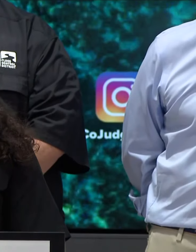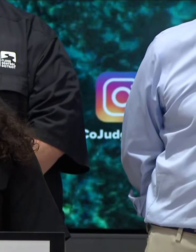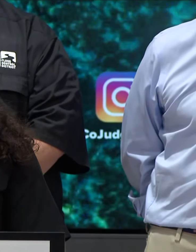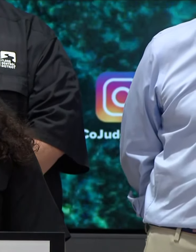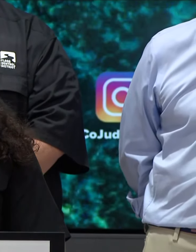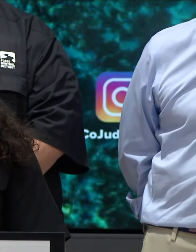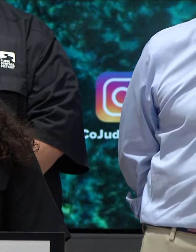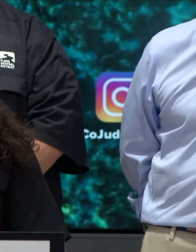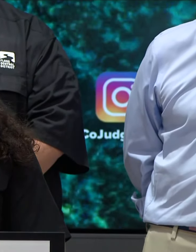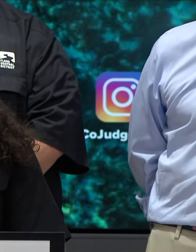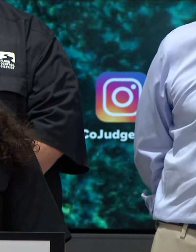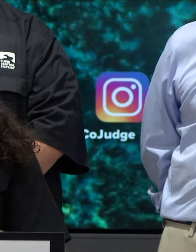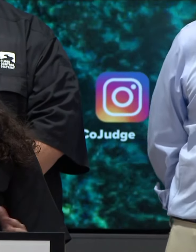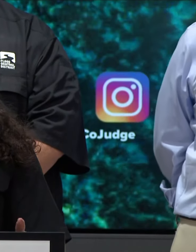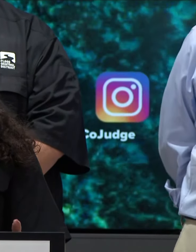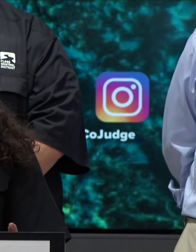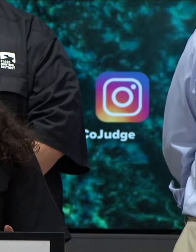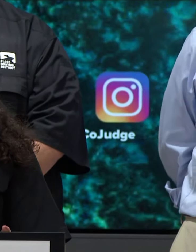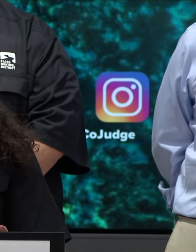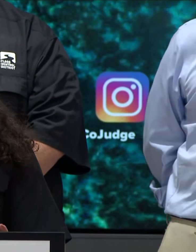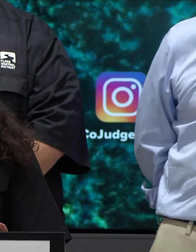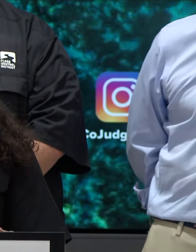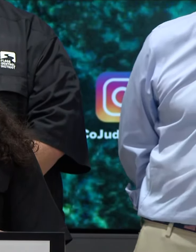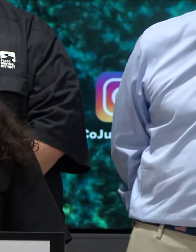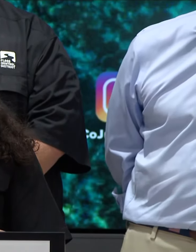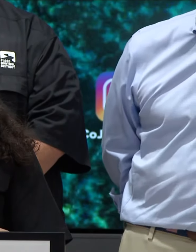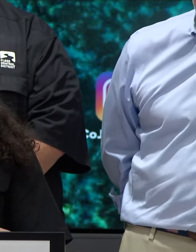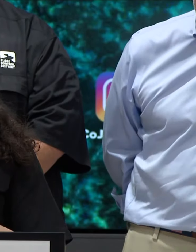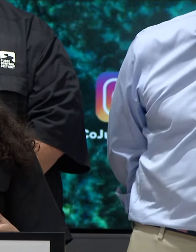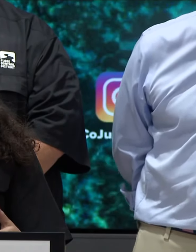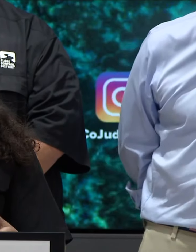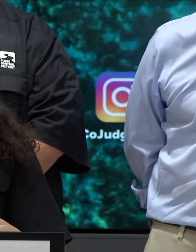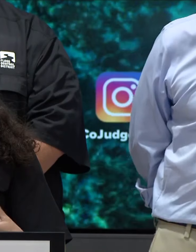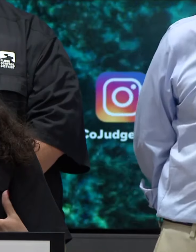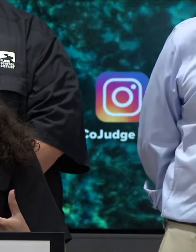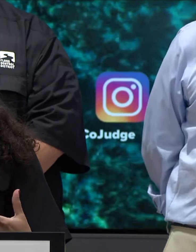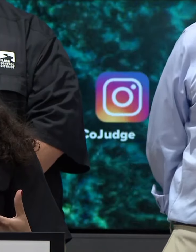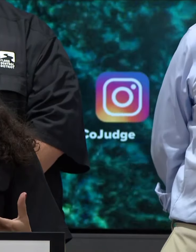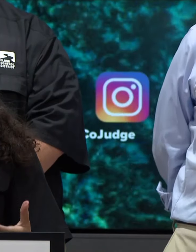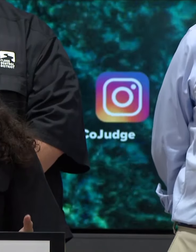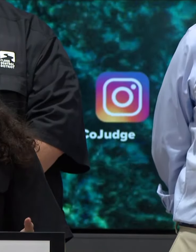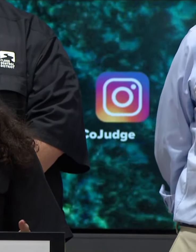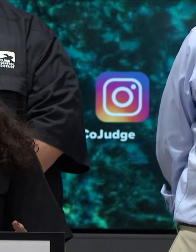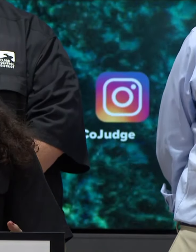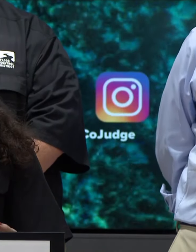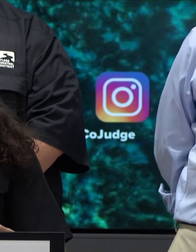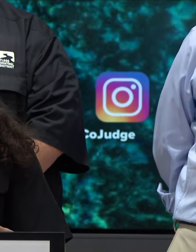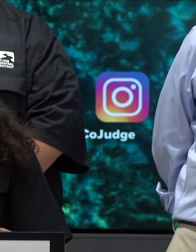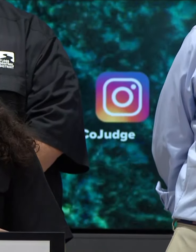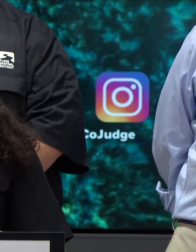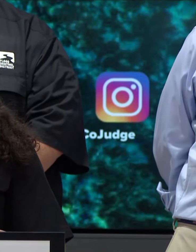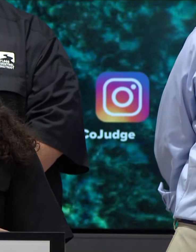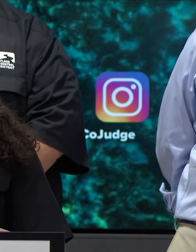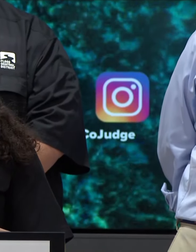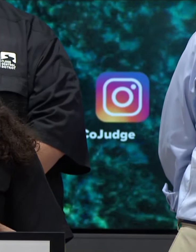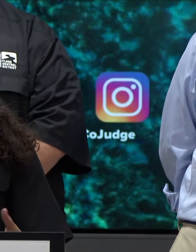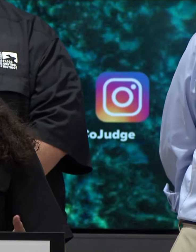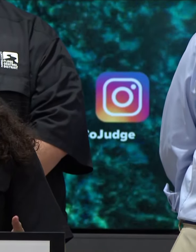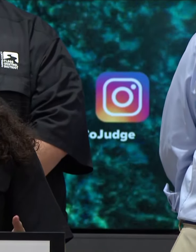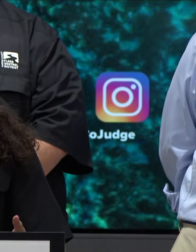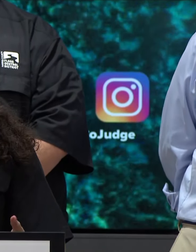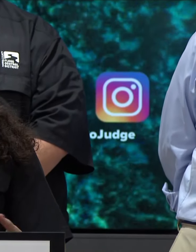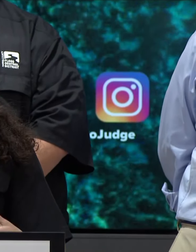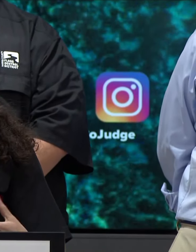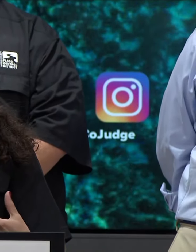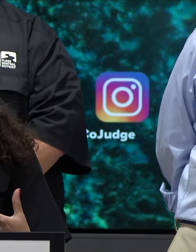alimentos no perecederos. Entonces, puede visitar cualquier supermercado que esté abierto. Los que tienen